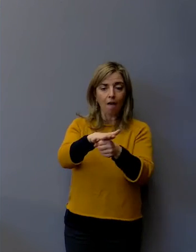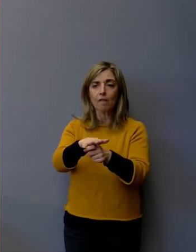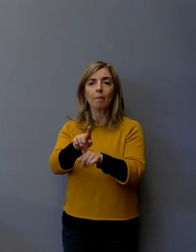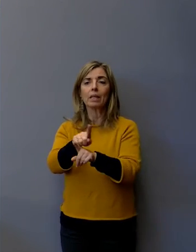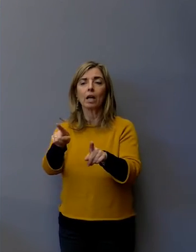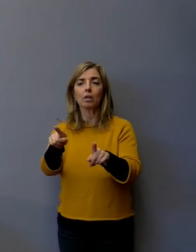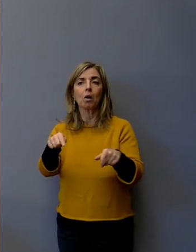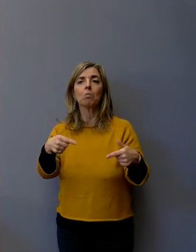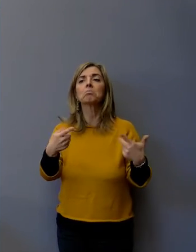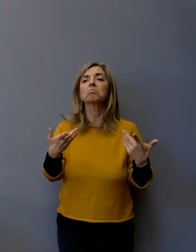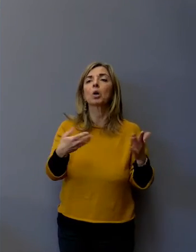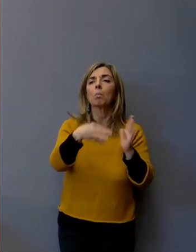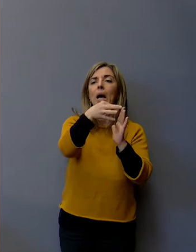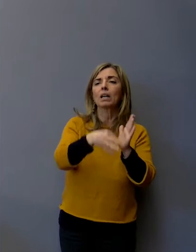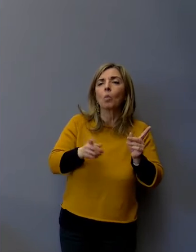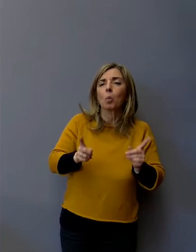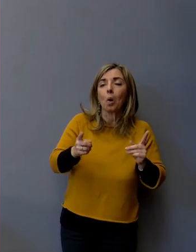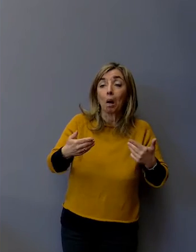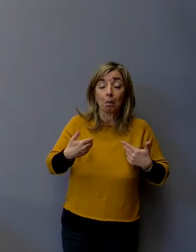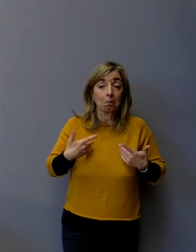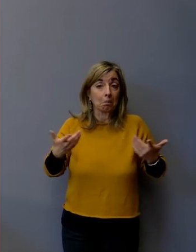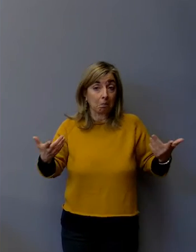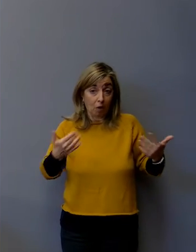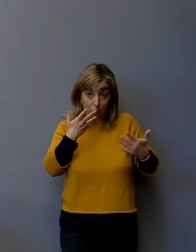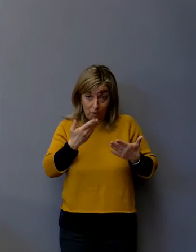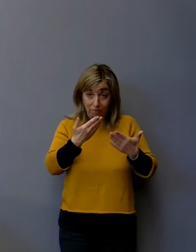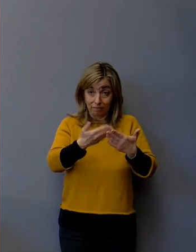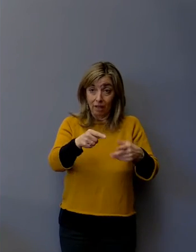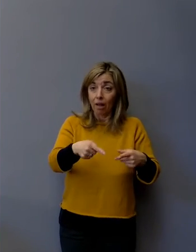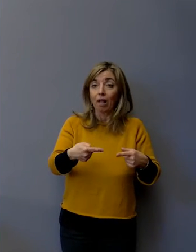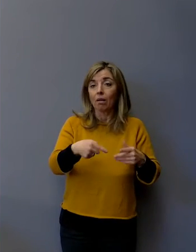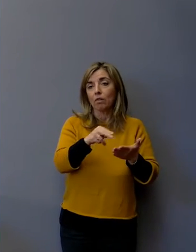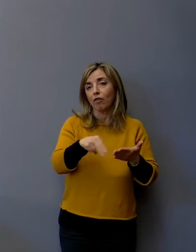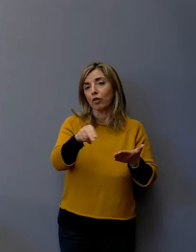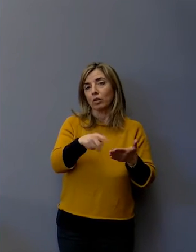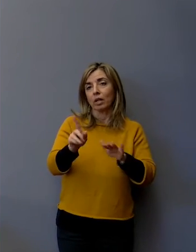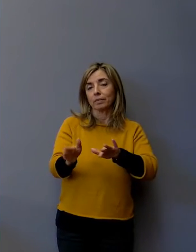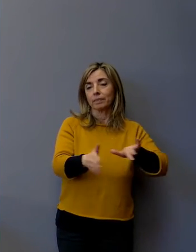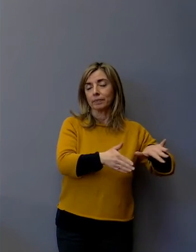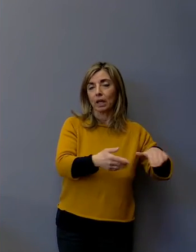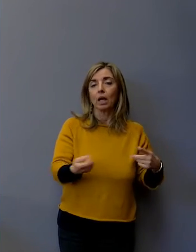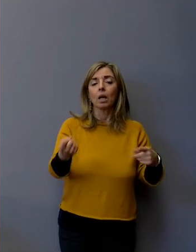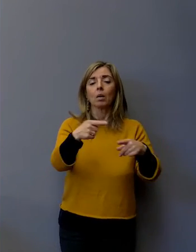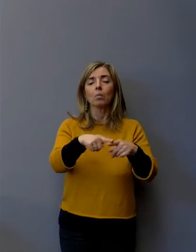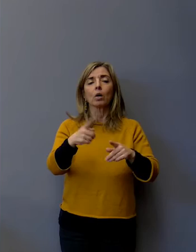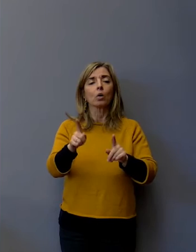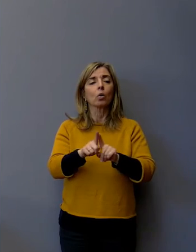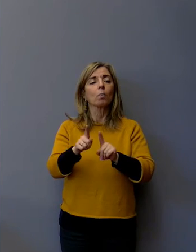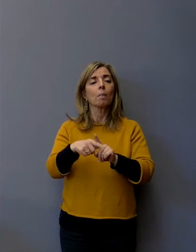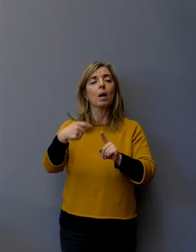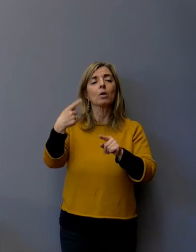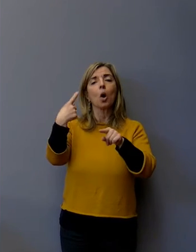potremmo non lo potremmo votare non potremo parlare di multa la povertà e devo dire che da questo punto di vista